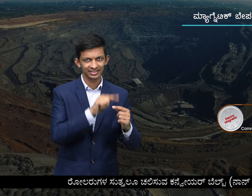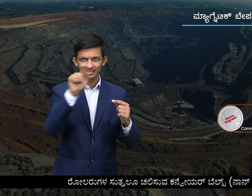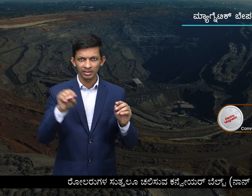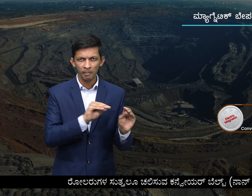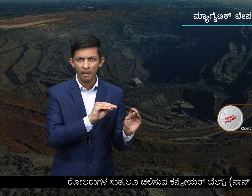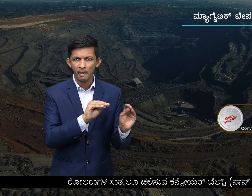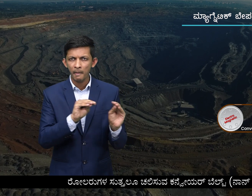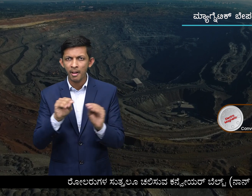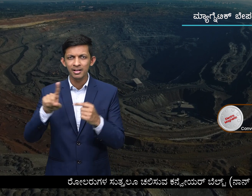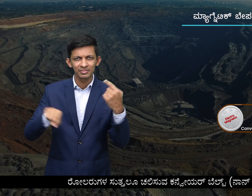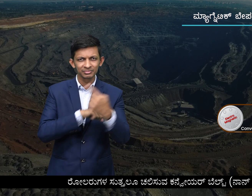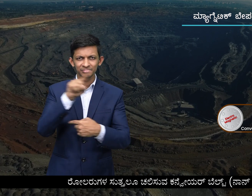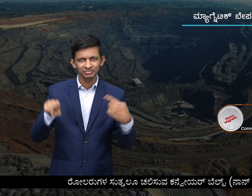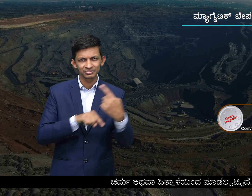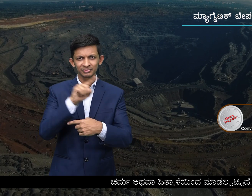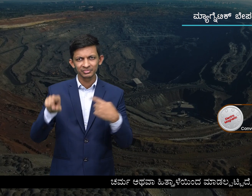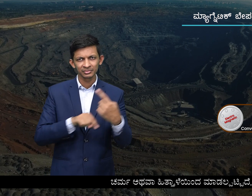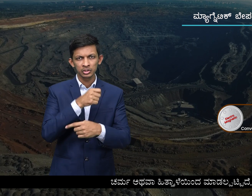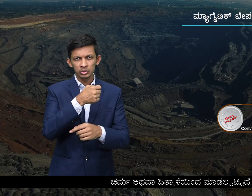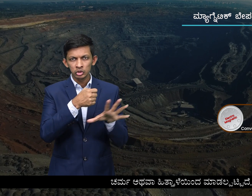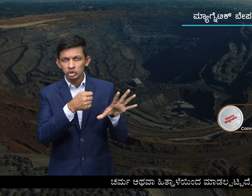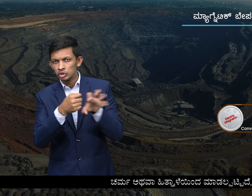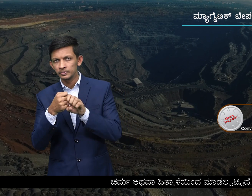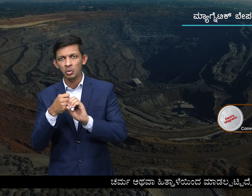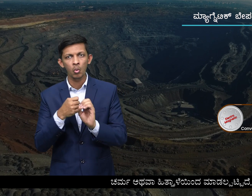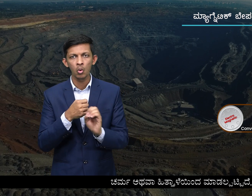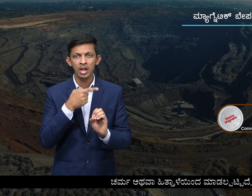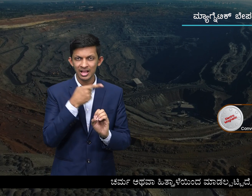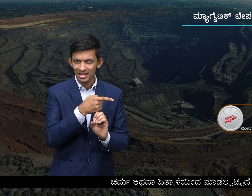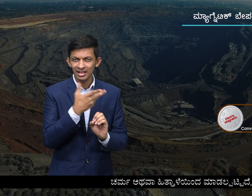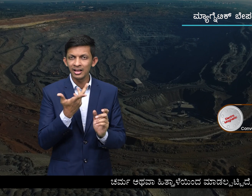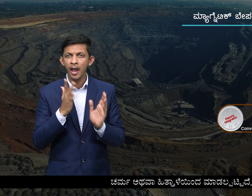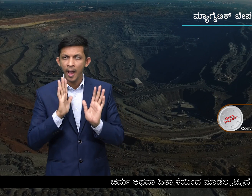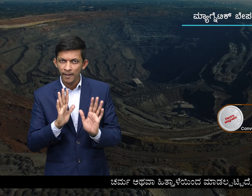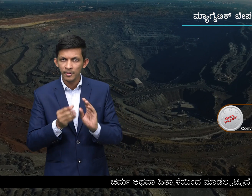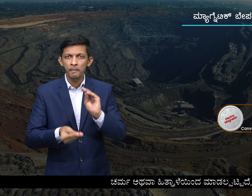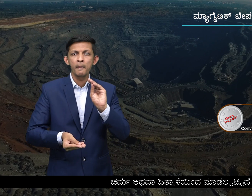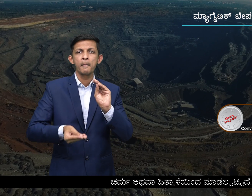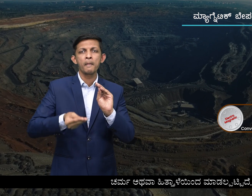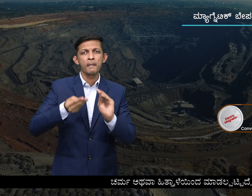ರೋಲರ್ಗಳು ಸುತ್ತಲೂ ಚಲಿಸುವ ಕನ್ವೇಯರ್ ಬೆಲ್ಟ್ ಚರ್ಮ ಅಥವಾ ಹಿತ್ತಾಳೆಯಿಂದ ಮಾಡಲ್ಪಟ್ಟಿದೆ.